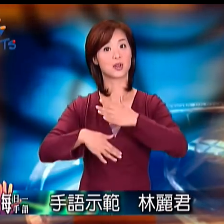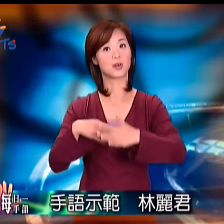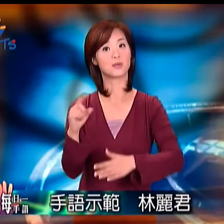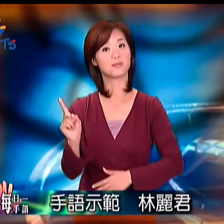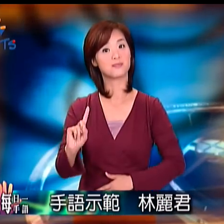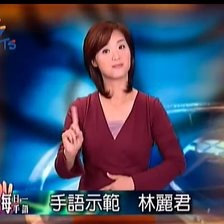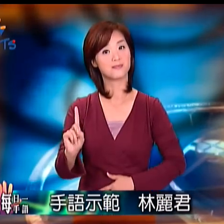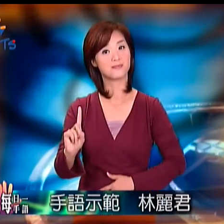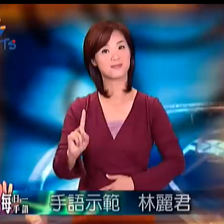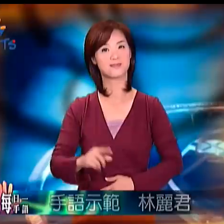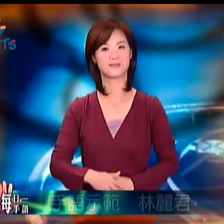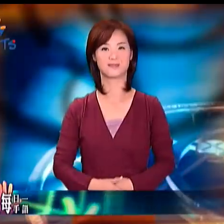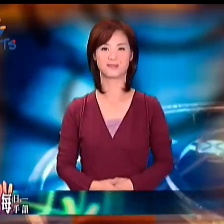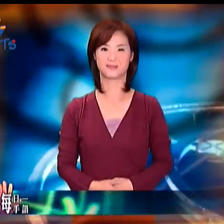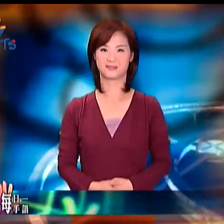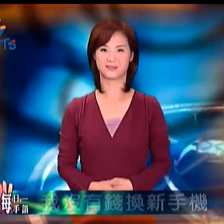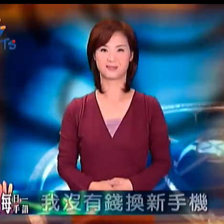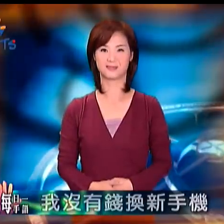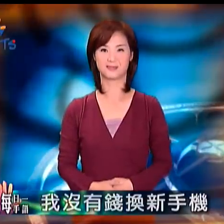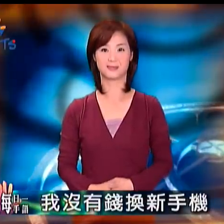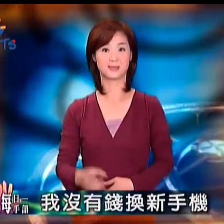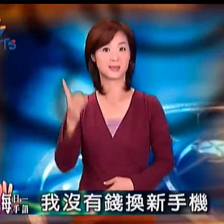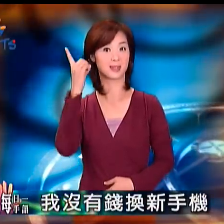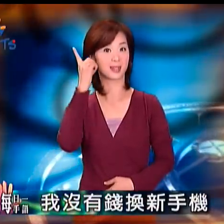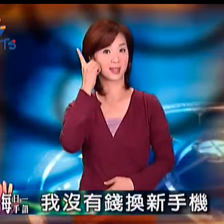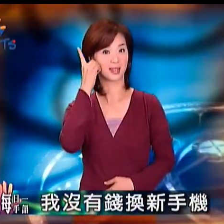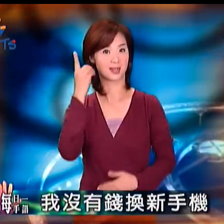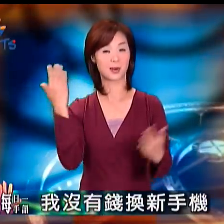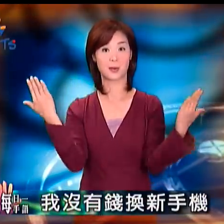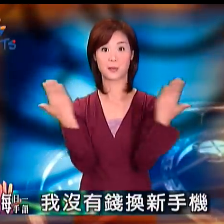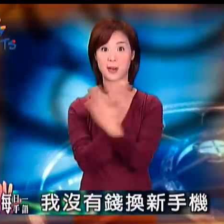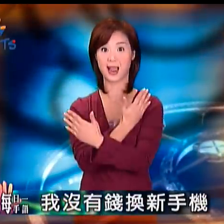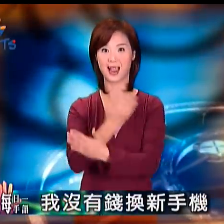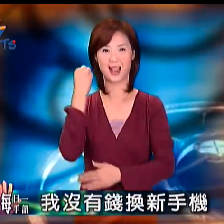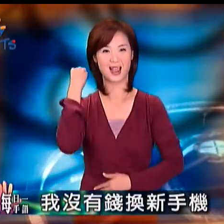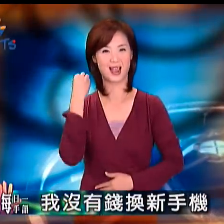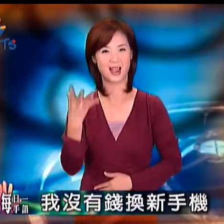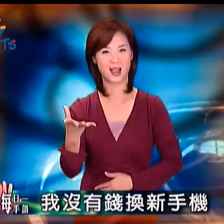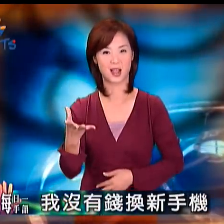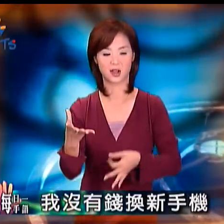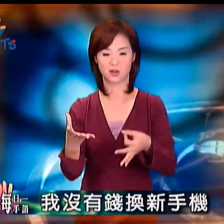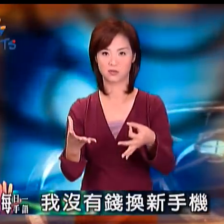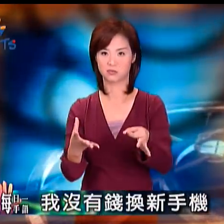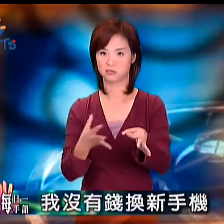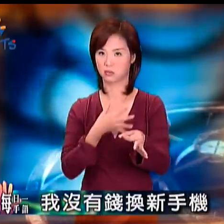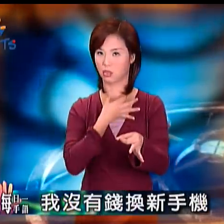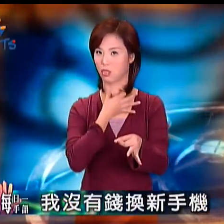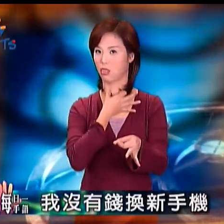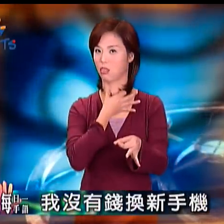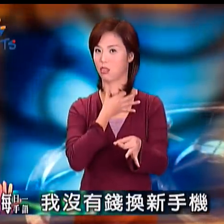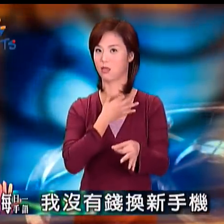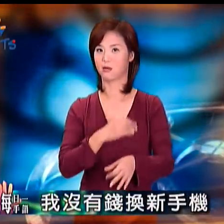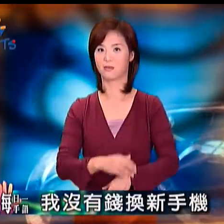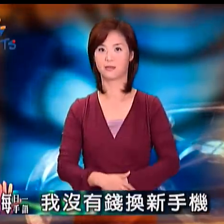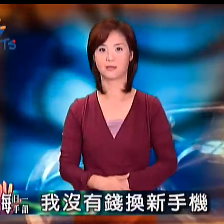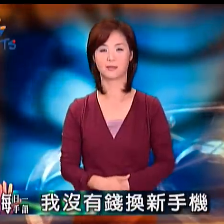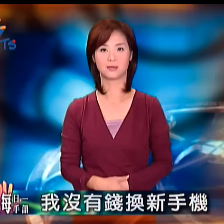有关的手语。我没有钱换新手机。手语的结构